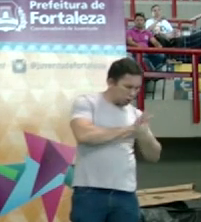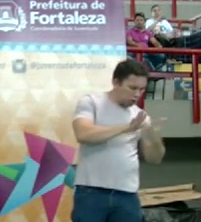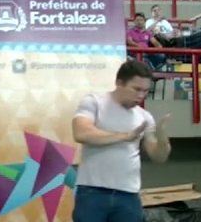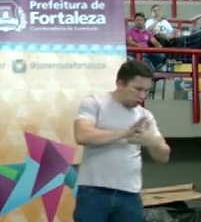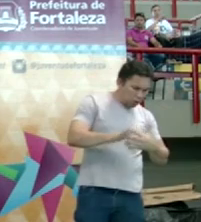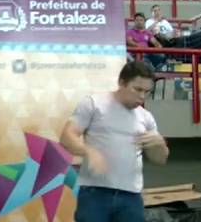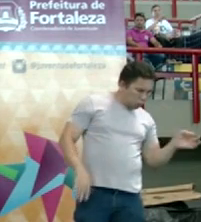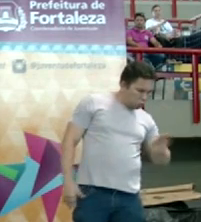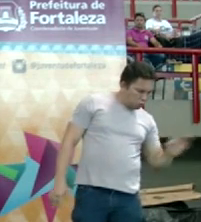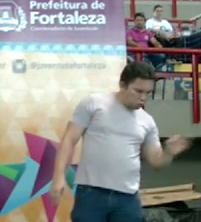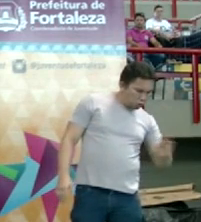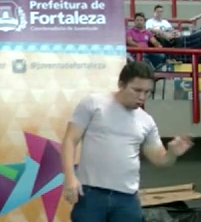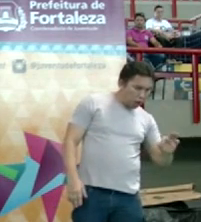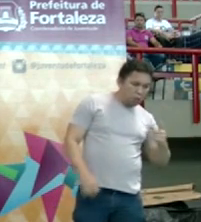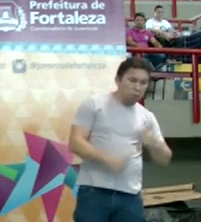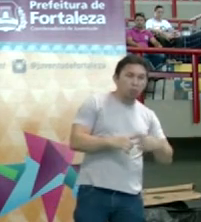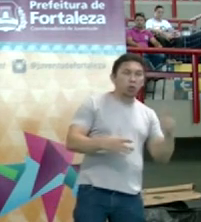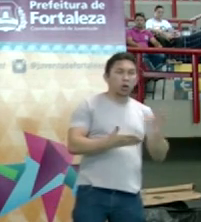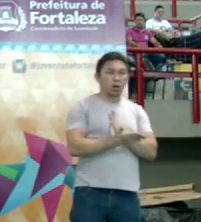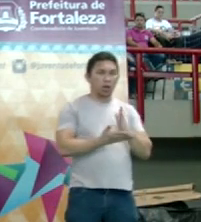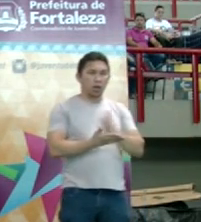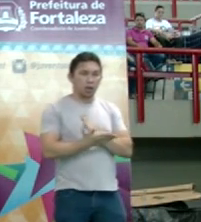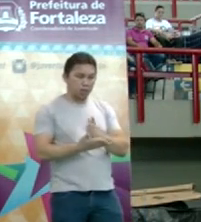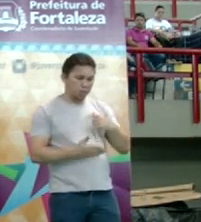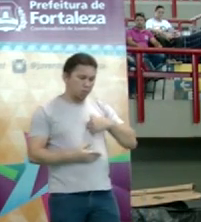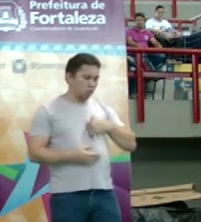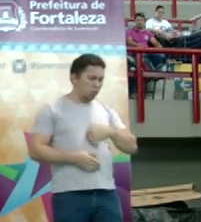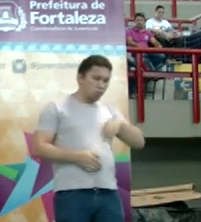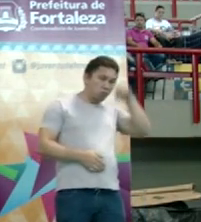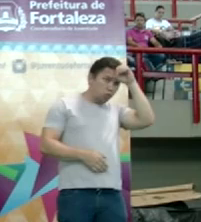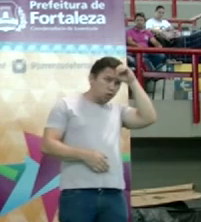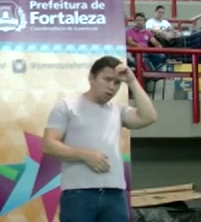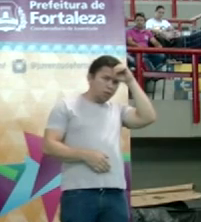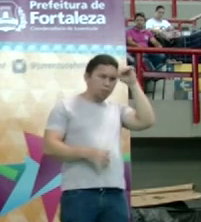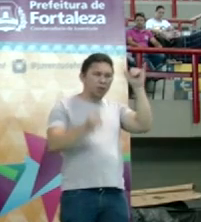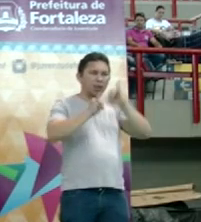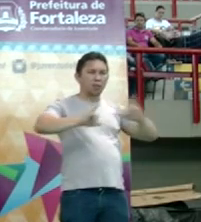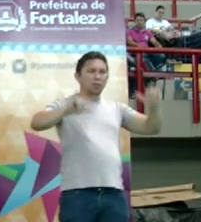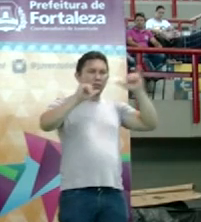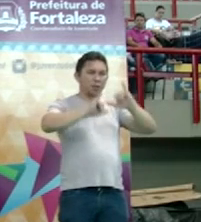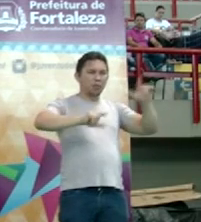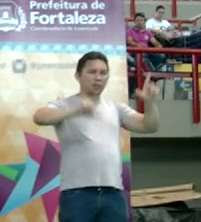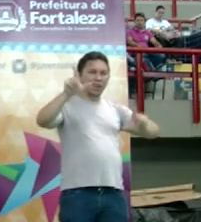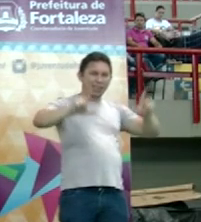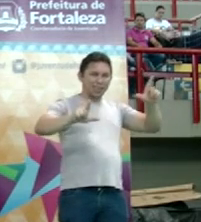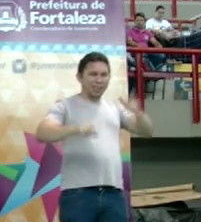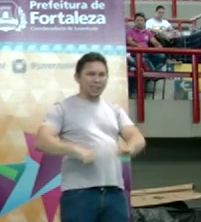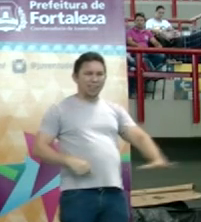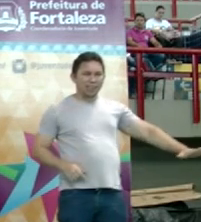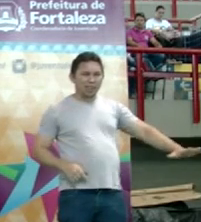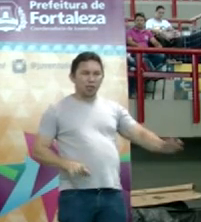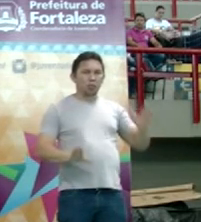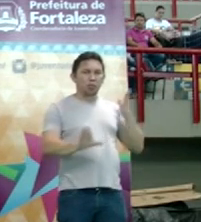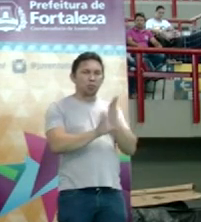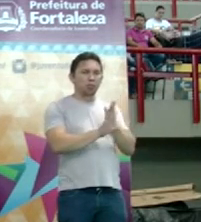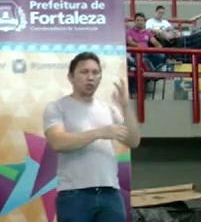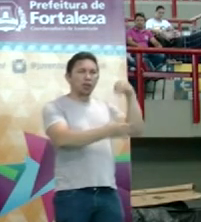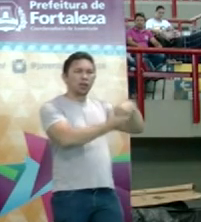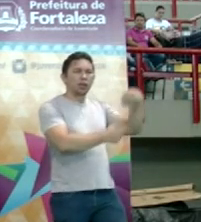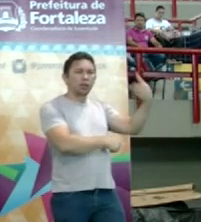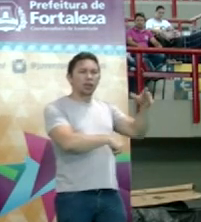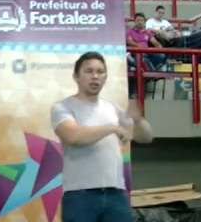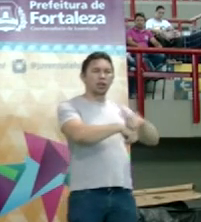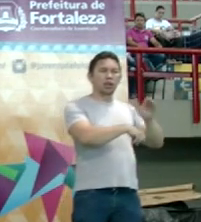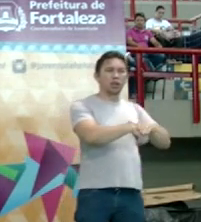tomaram conhecimento que existe uma regulamentação da propaganda infantil no Brasil porque caiu no